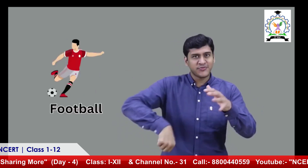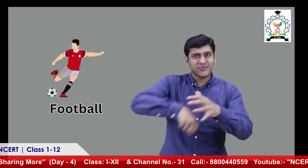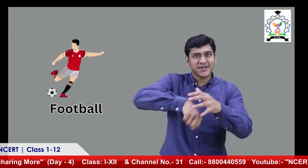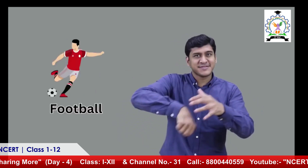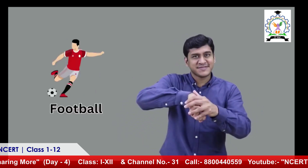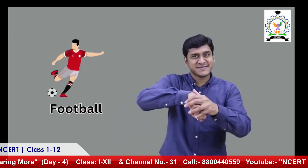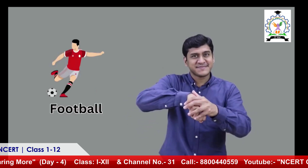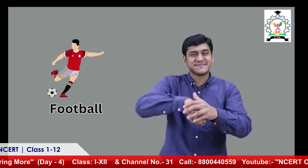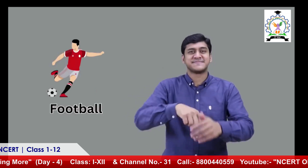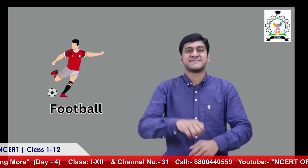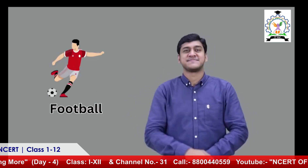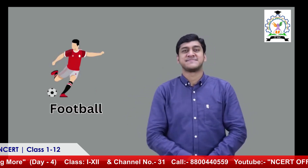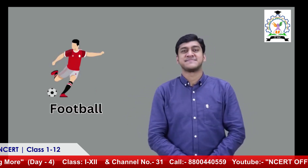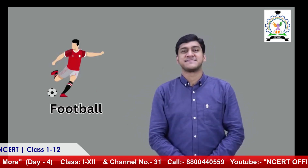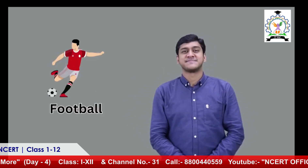फुटबॉल,